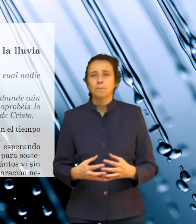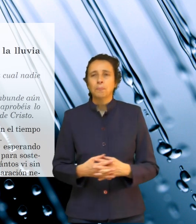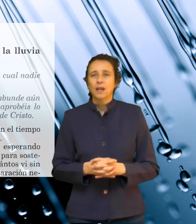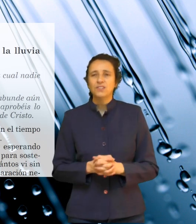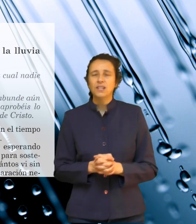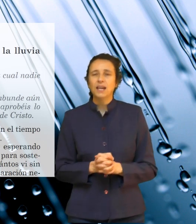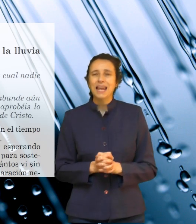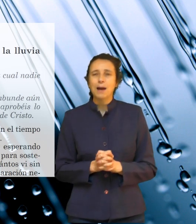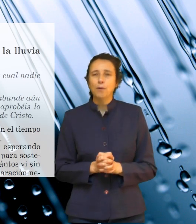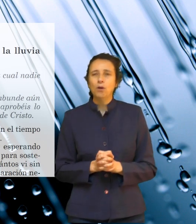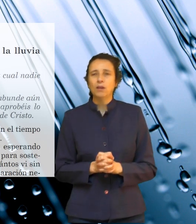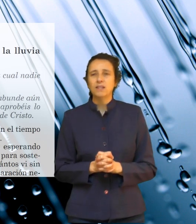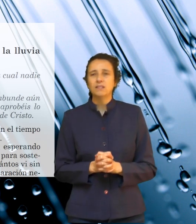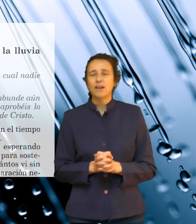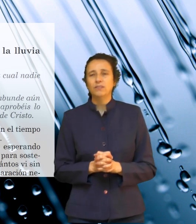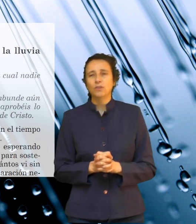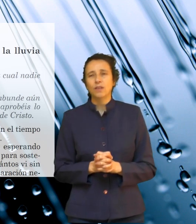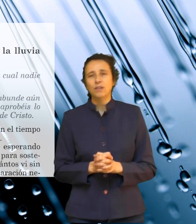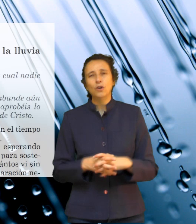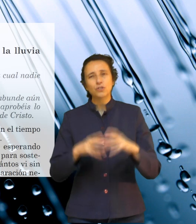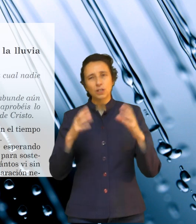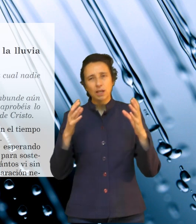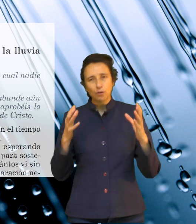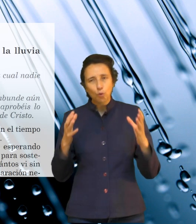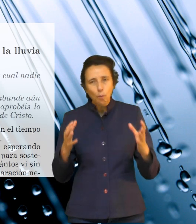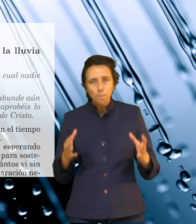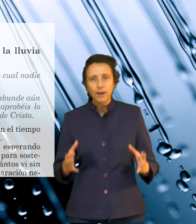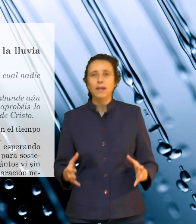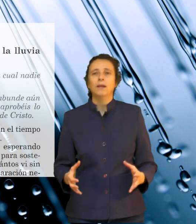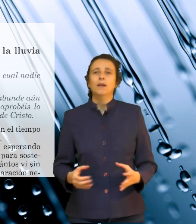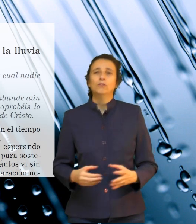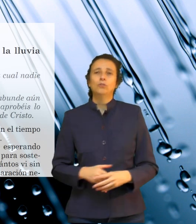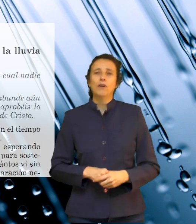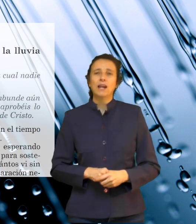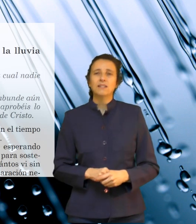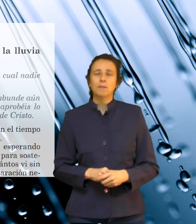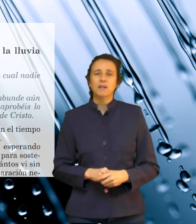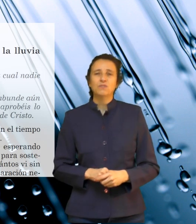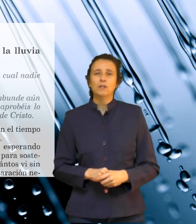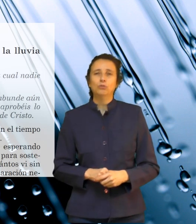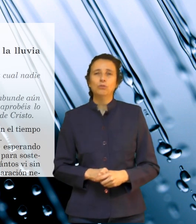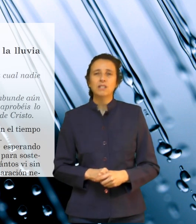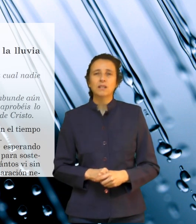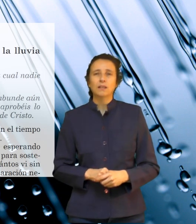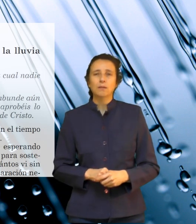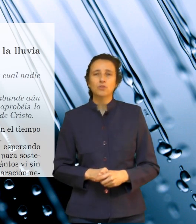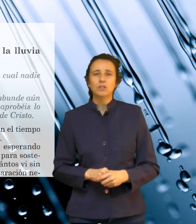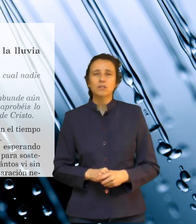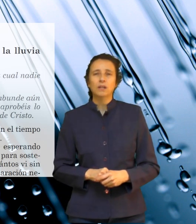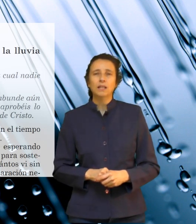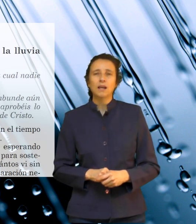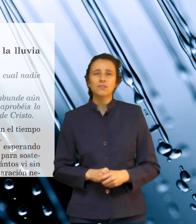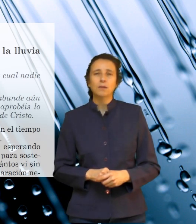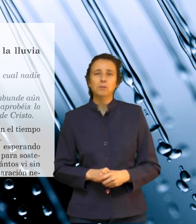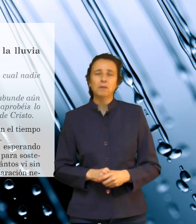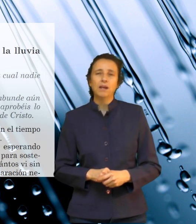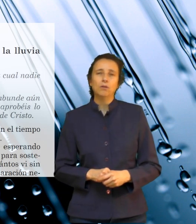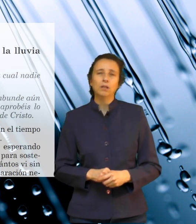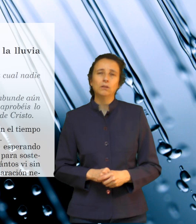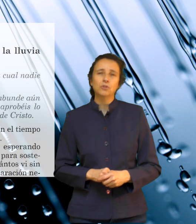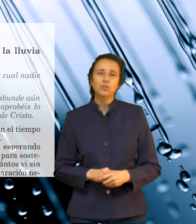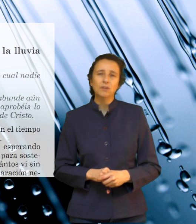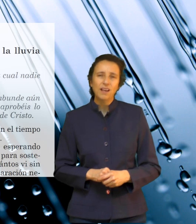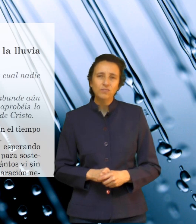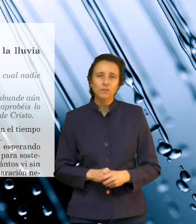más. Así que el amor que es nacido de Dios y que cumple todas las demás virtudes que tenemos descritas en